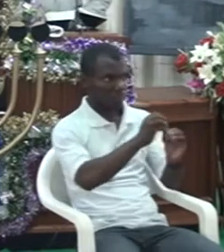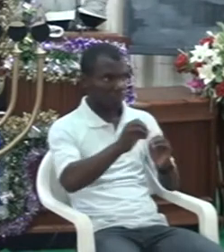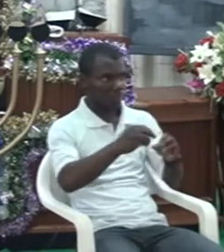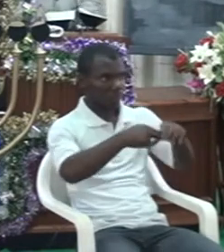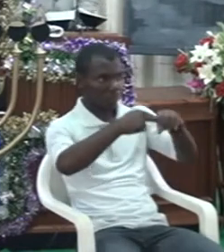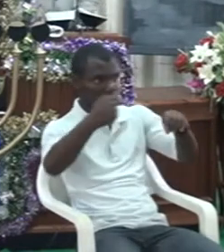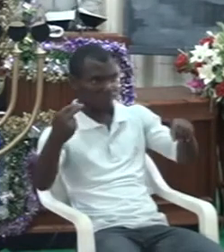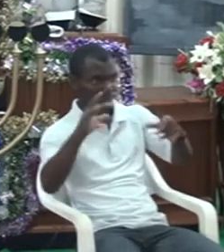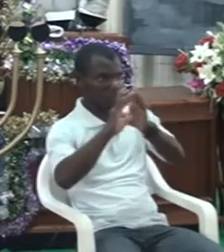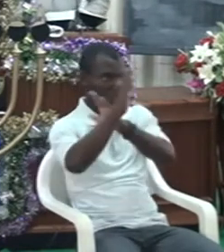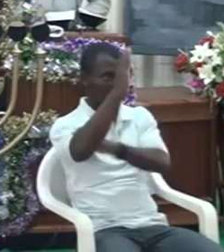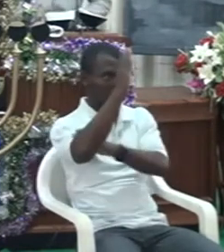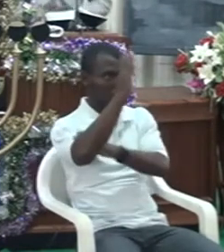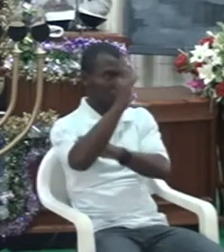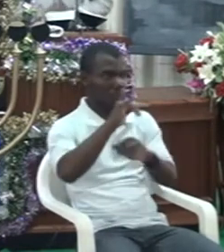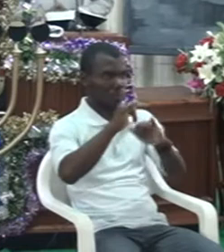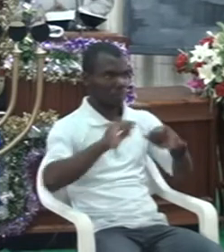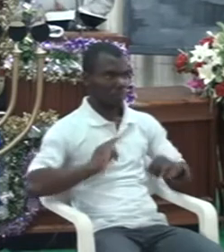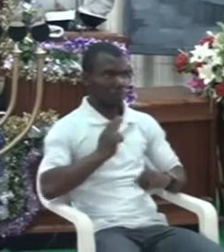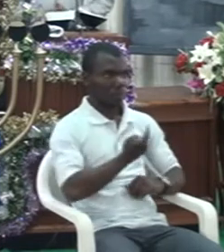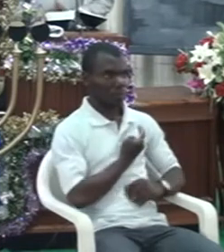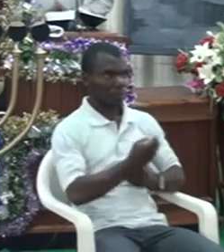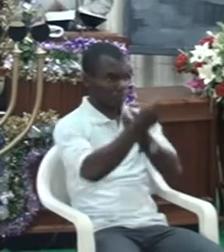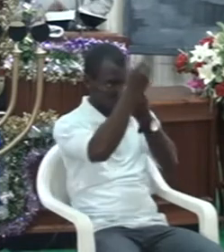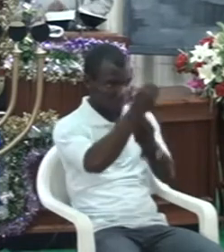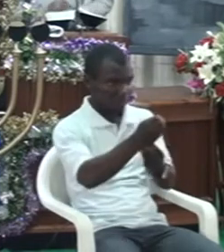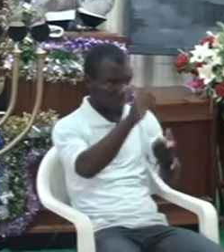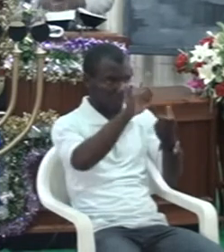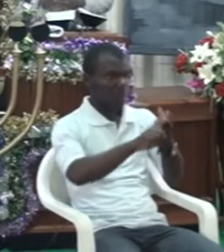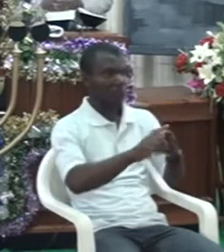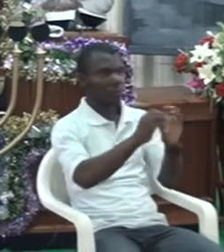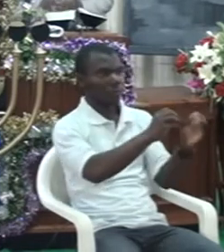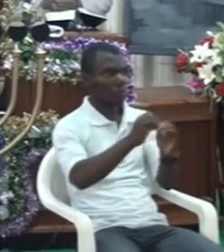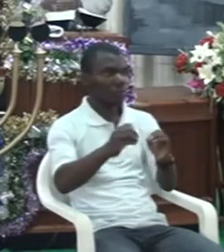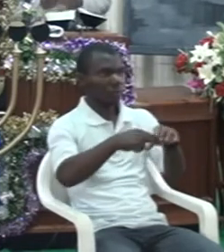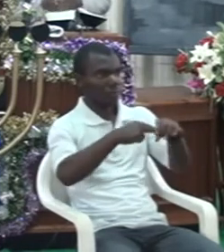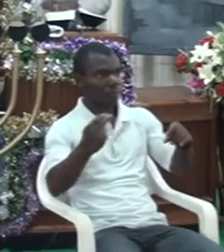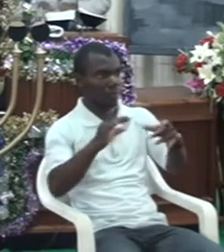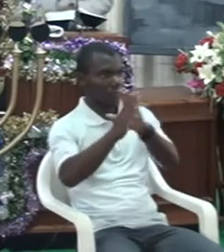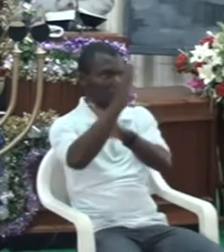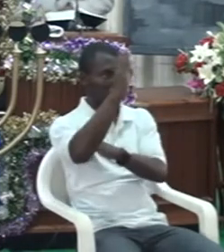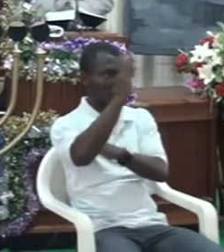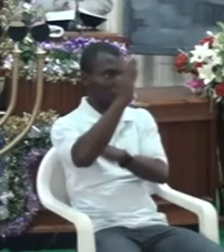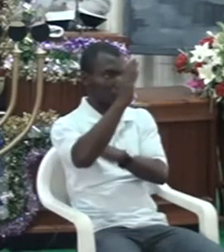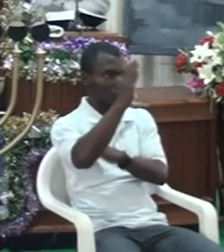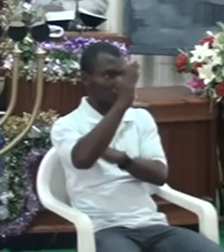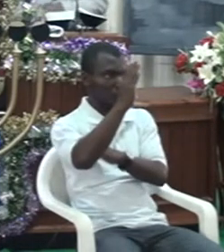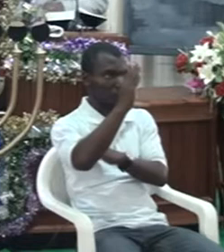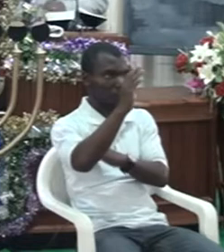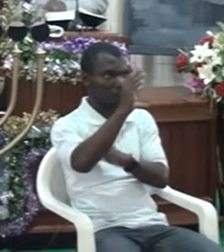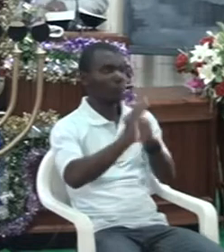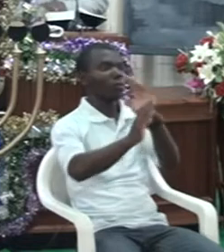C'est l'ordre qui vient de Dieu. Kama tunatii ordre ya kutoka kwa Mungu. Et si nous obéissons à l'ordre qui vient de Dieu, Mungu